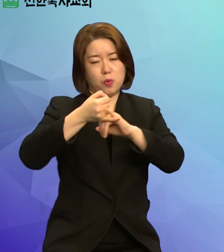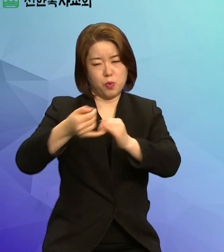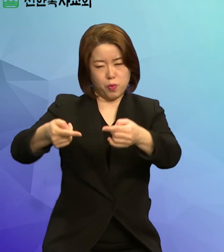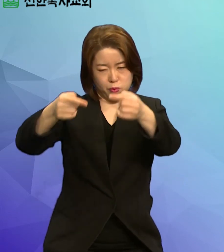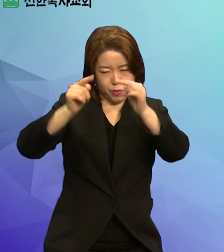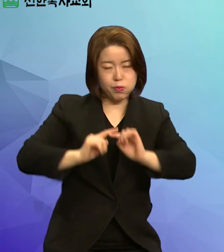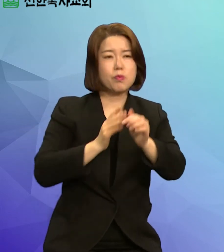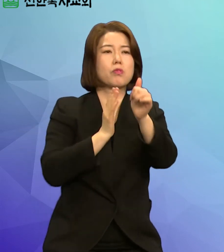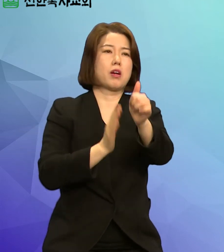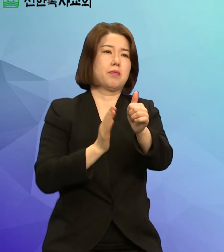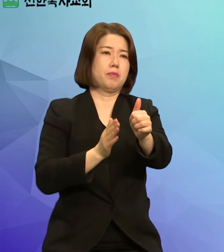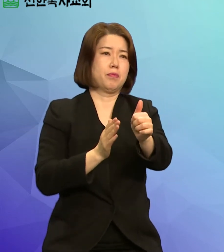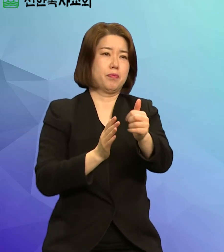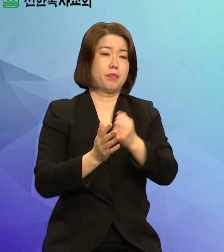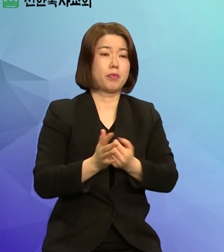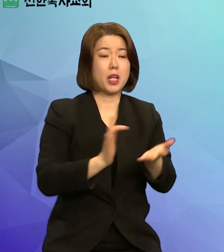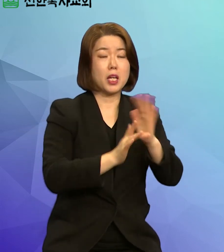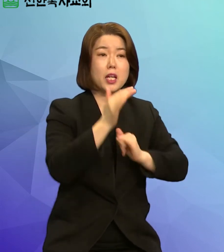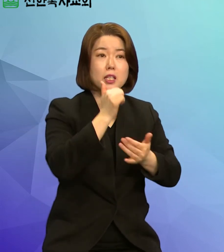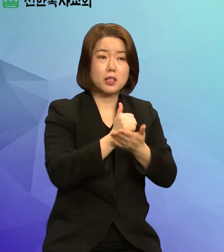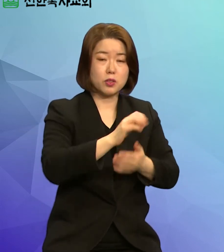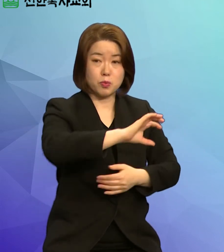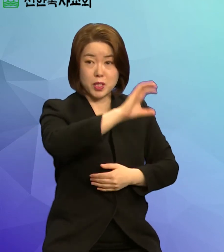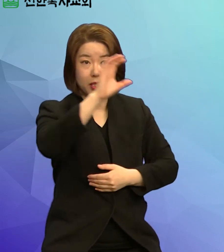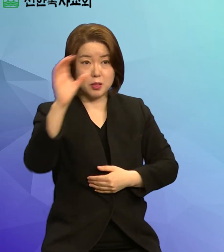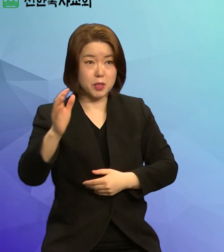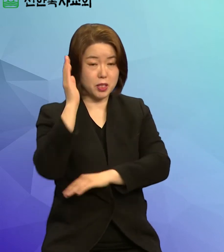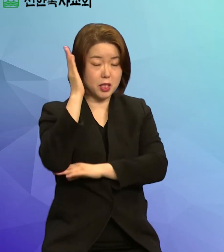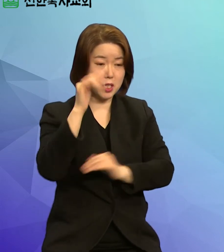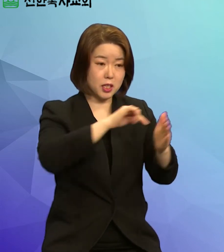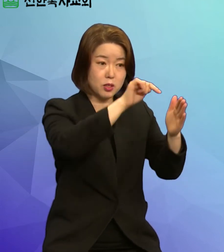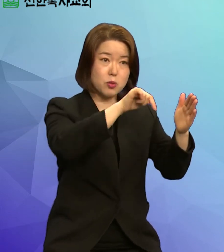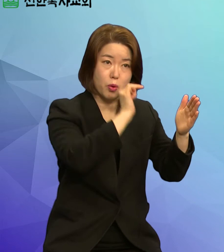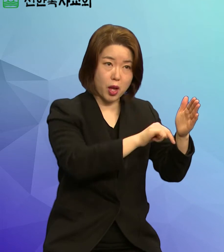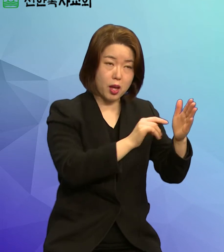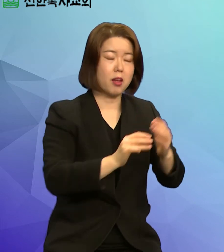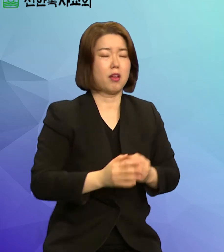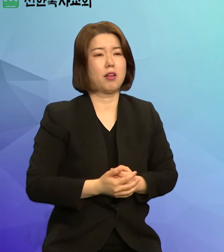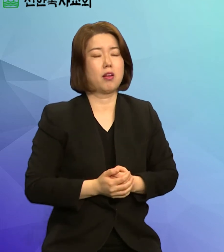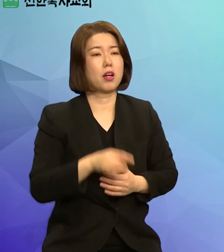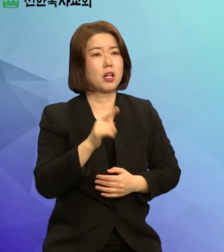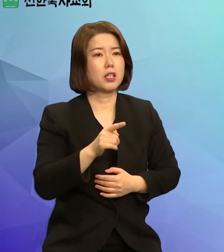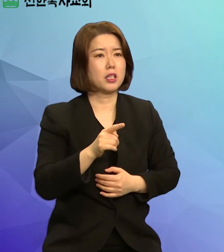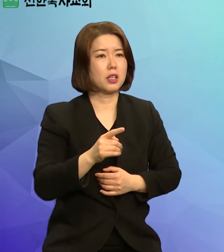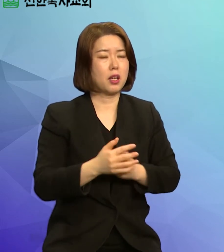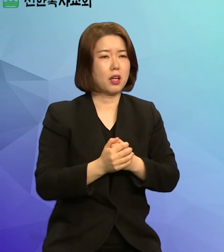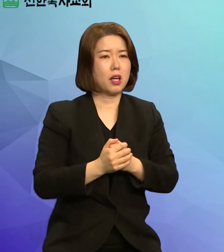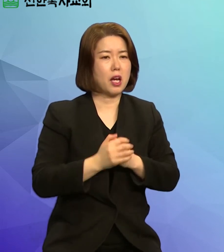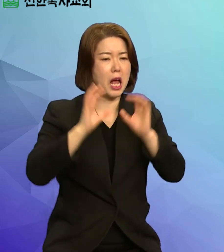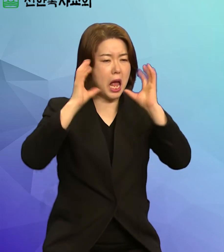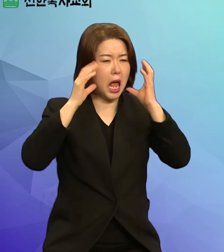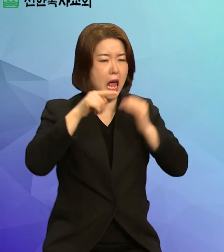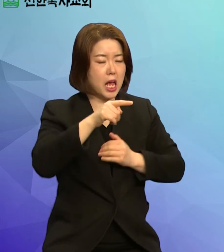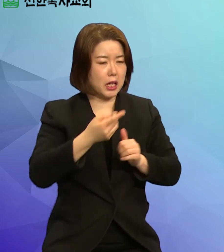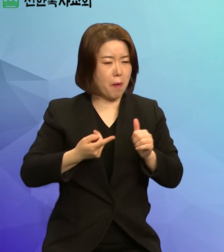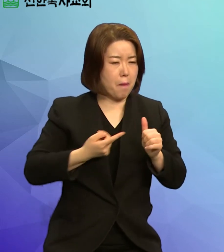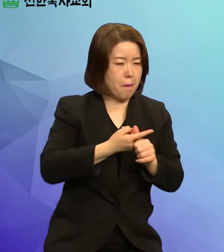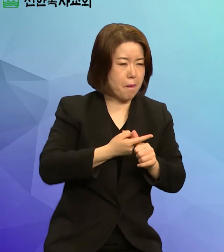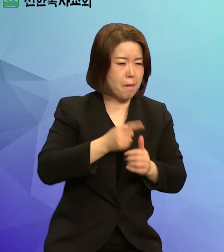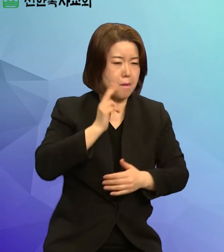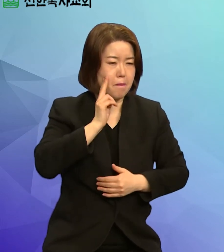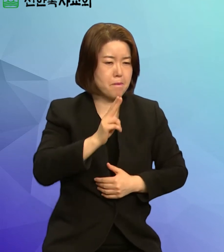겁니다. 예수님의 크리스마스 이야기 속에는 이 영아 살해 끔찍한